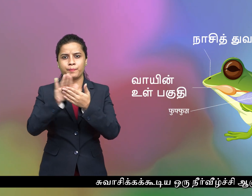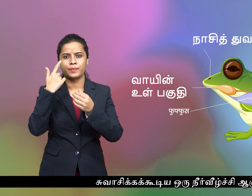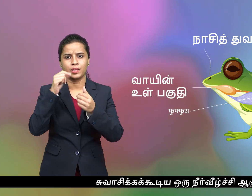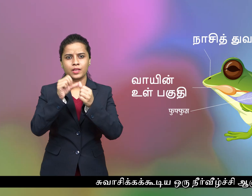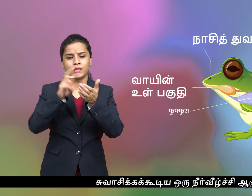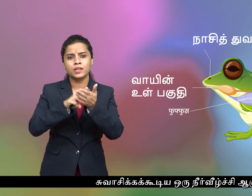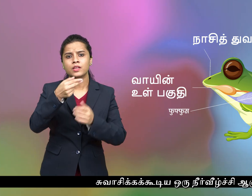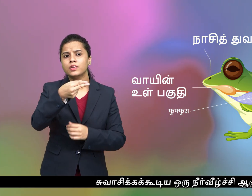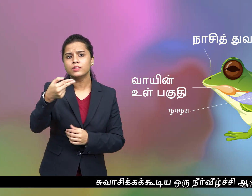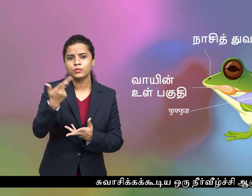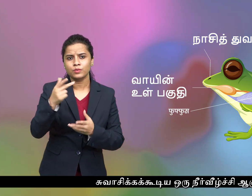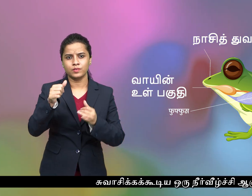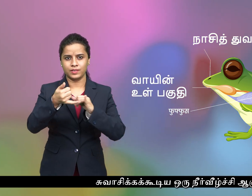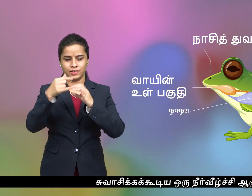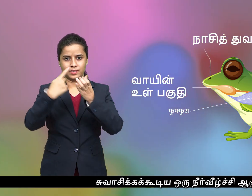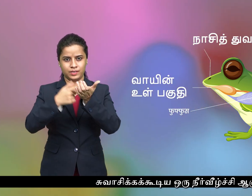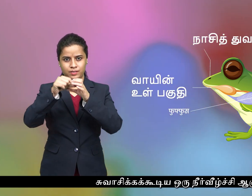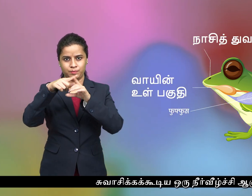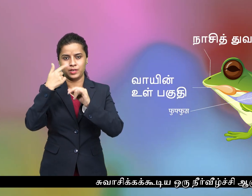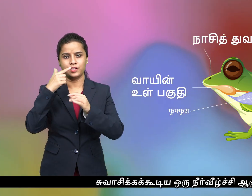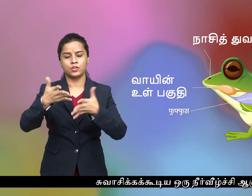ஒரு நீர்வாழ் உயிரினம் ஆகும்.